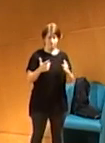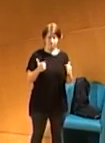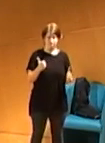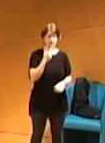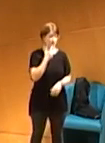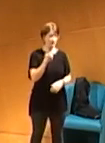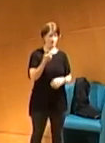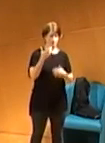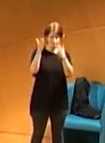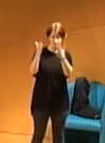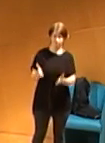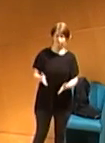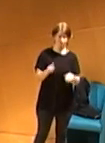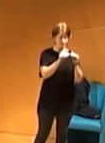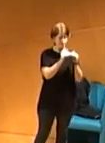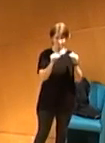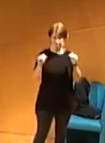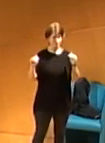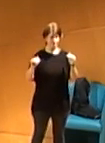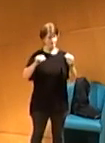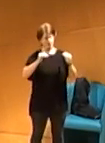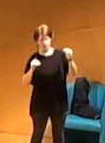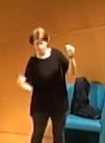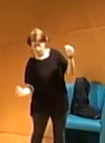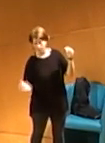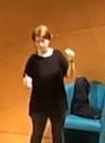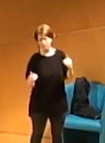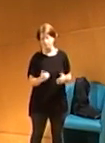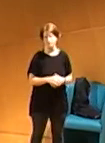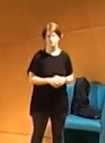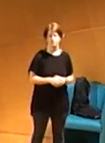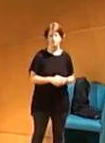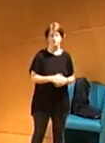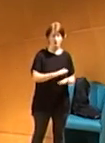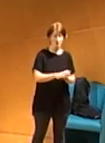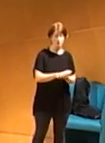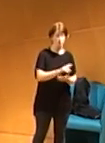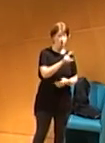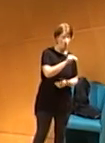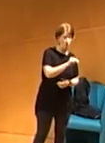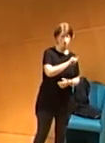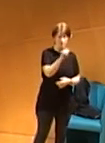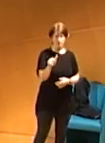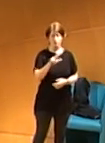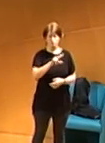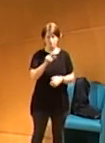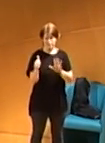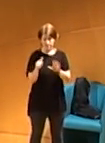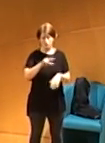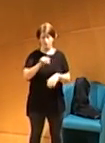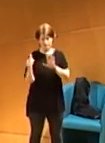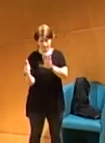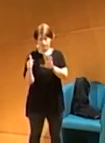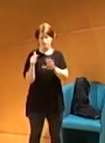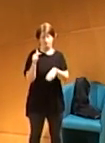pas stationnaire. Ça s'est dégradé de 30 à 36, 37 ans, bon, des